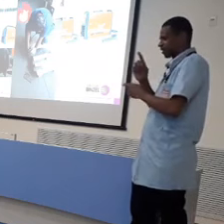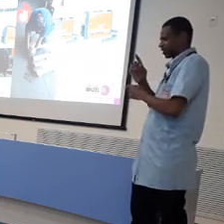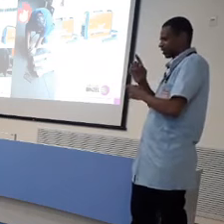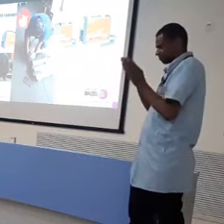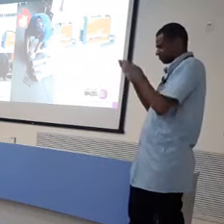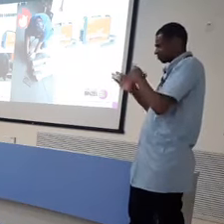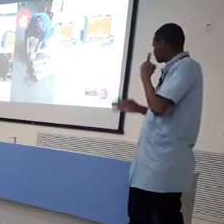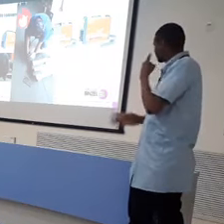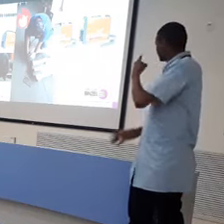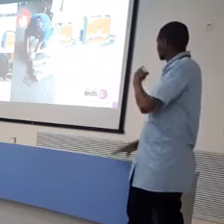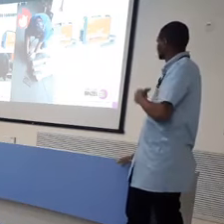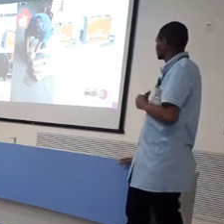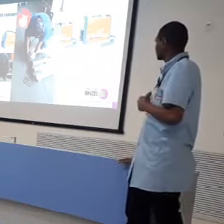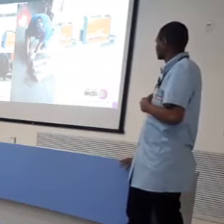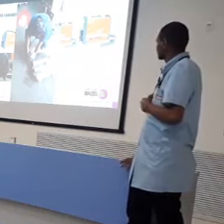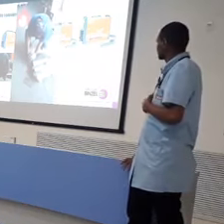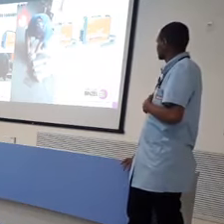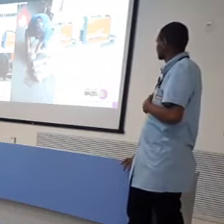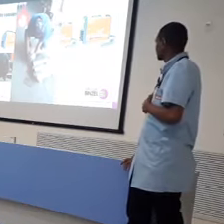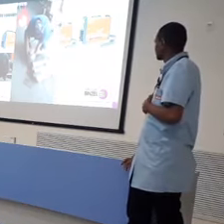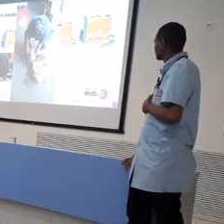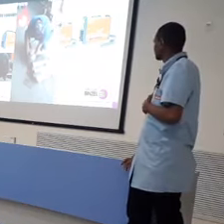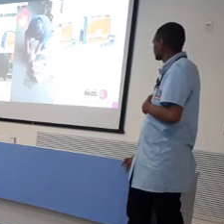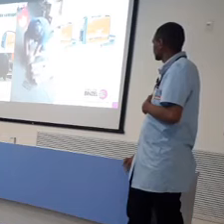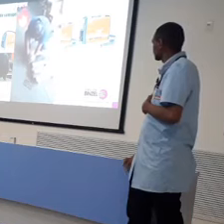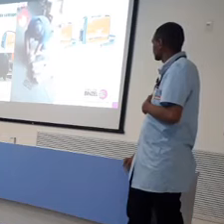outros equipamentos que tem no mercado.